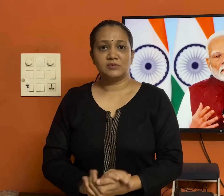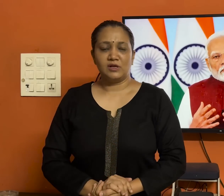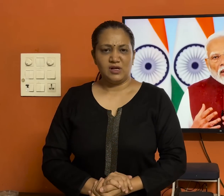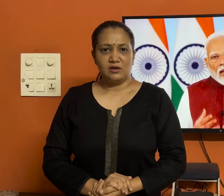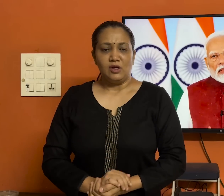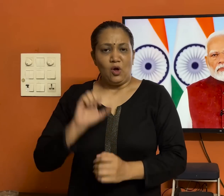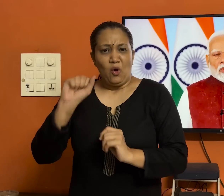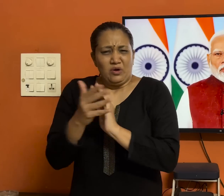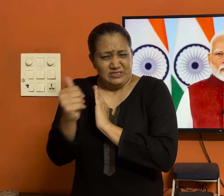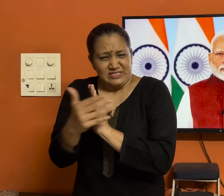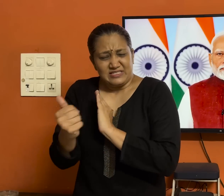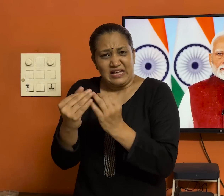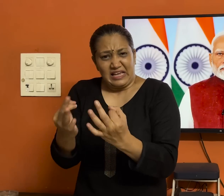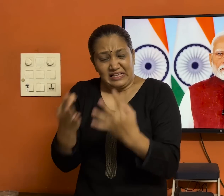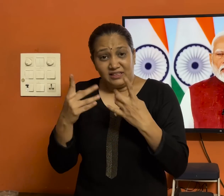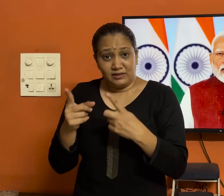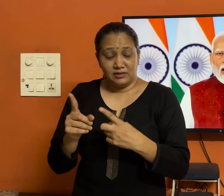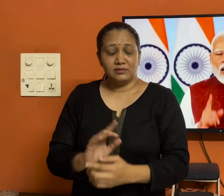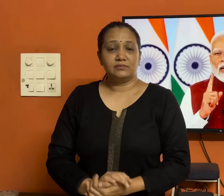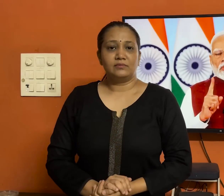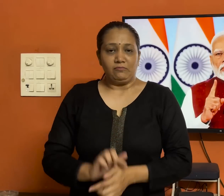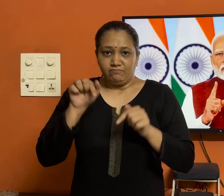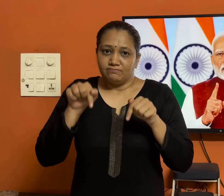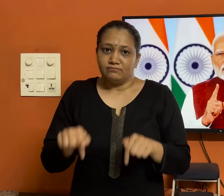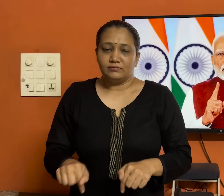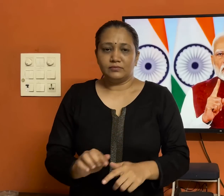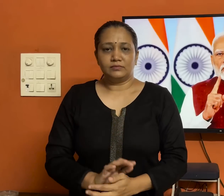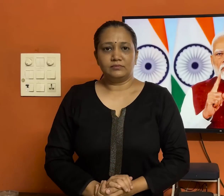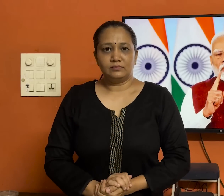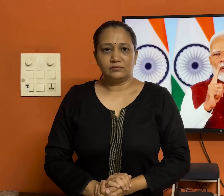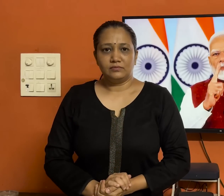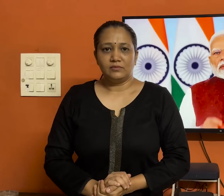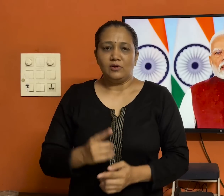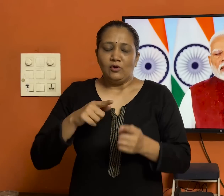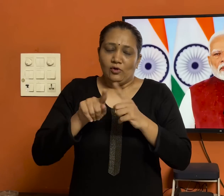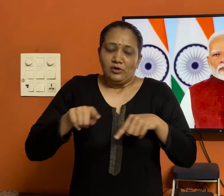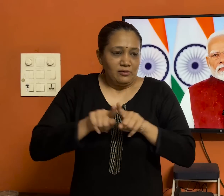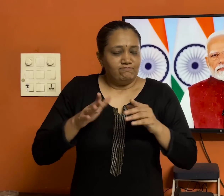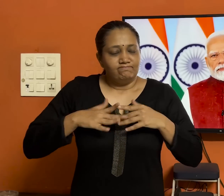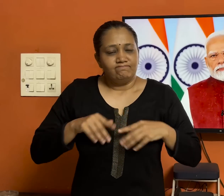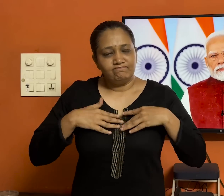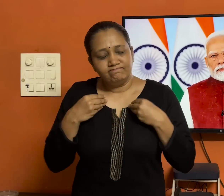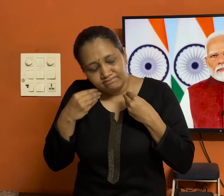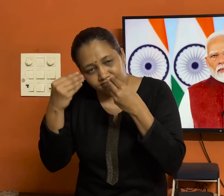उनके पराक्रम को आज समर्पित करता हूं।